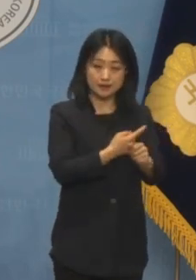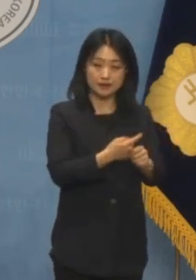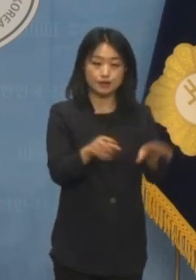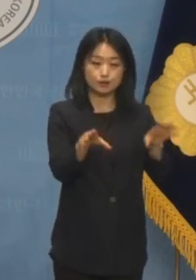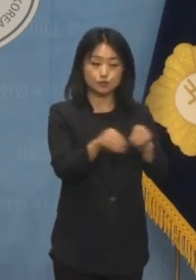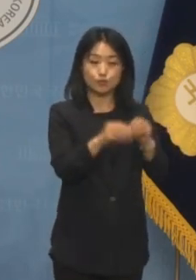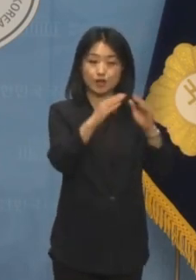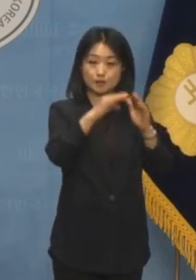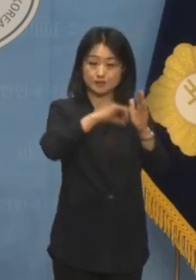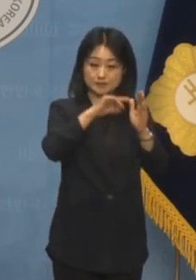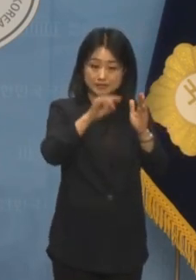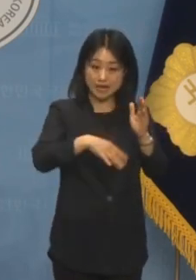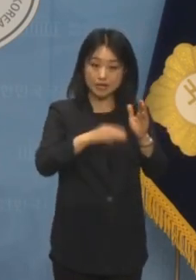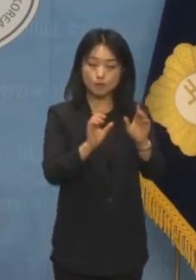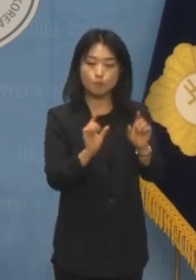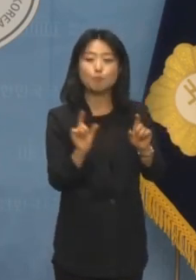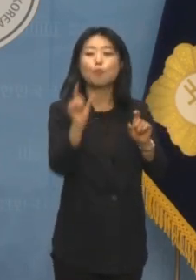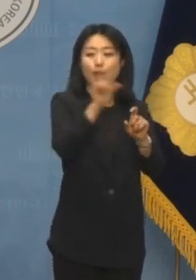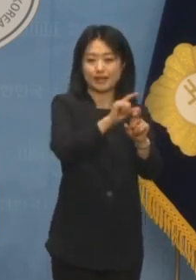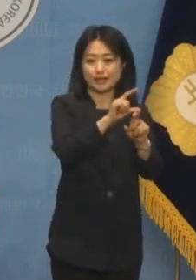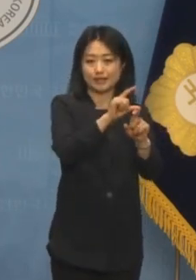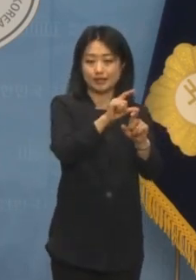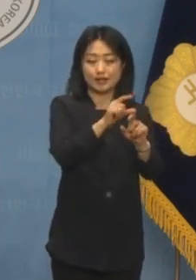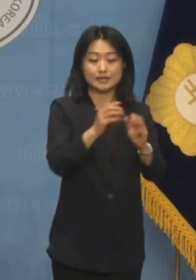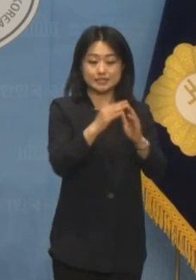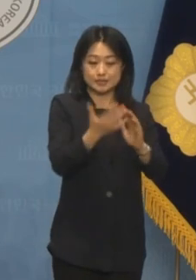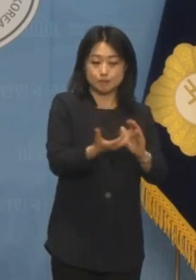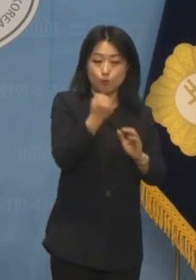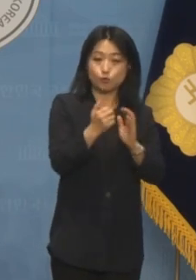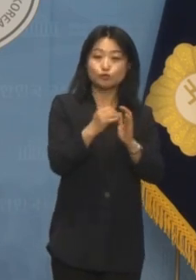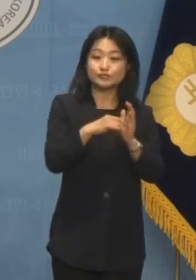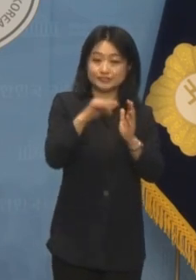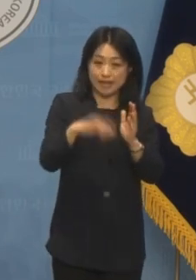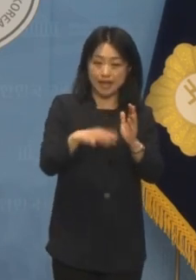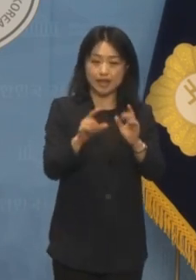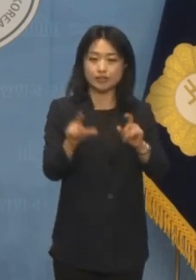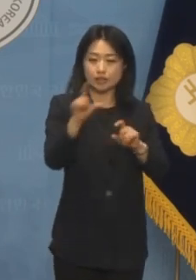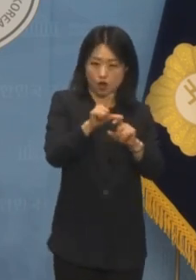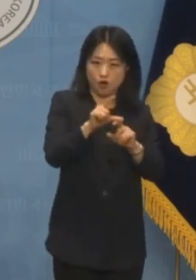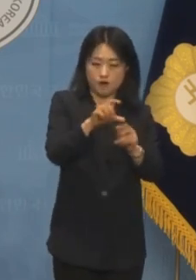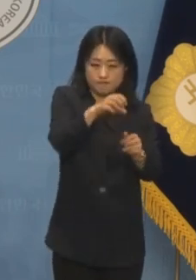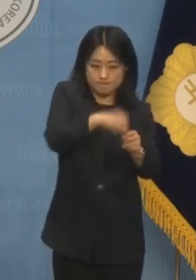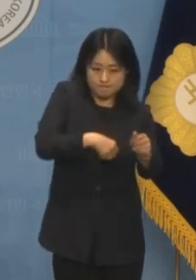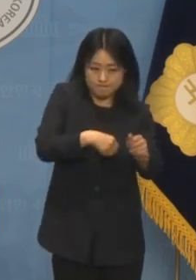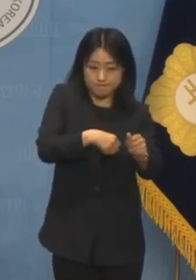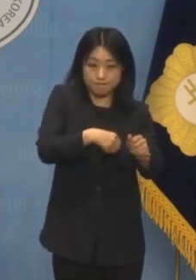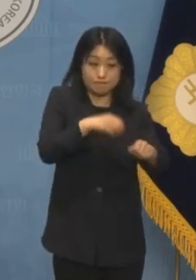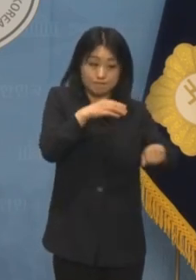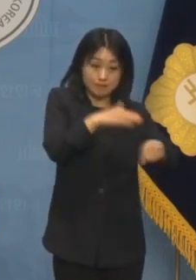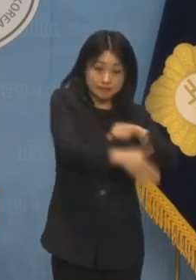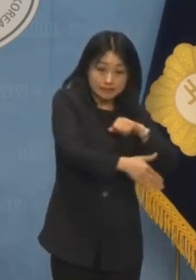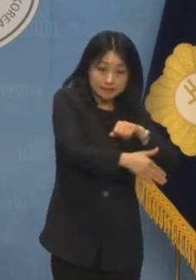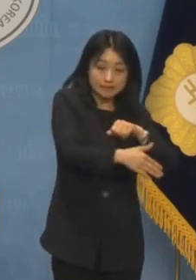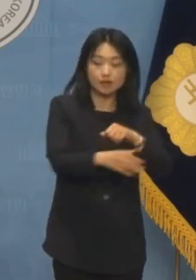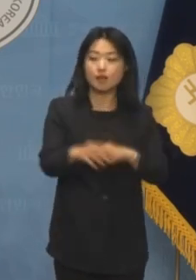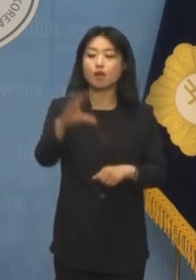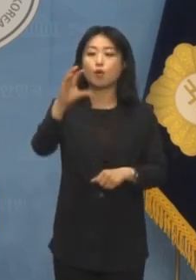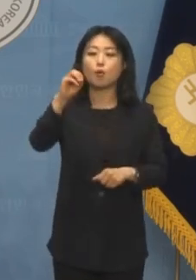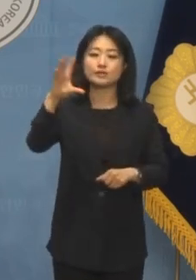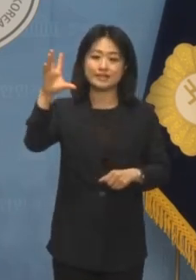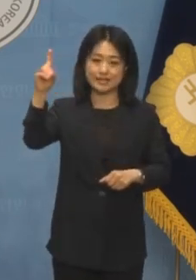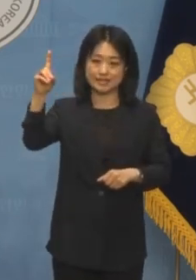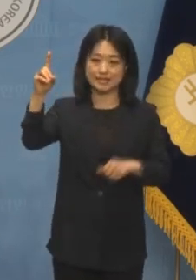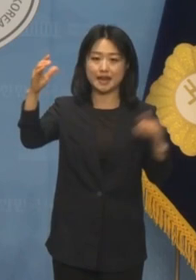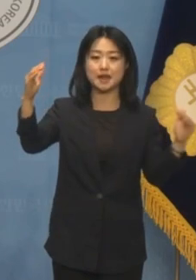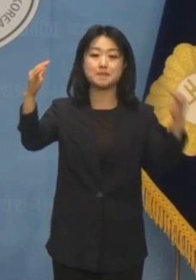종부세를 보완하되 보유세 부담을 지금보다 더 무겁게 하는 것이 선진국형 부동산 세제로 나아가기